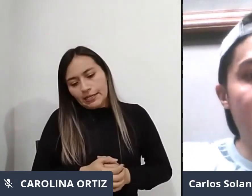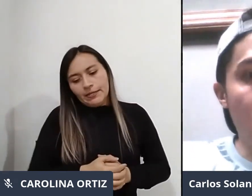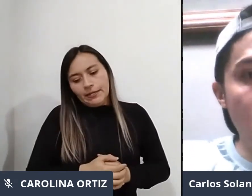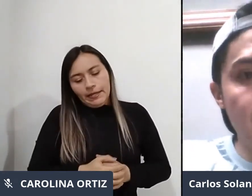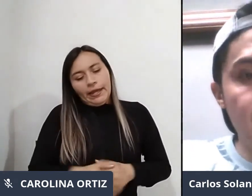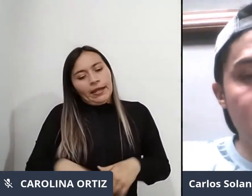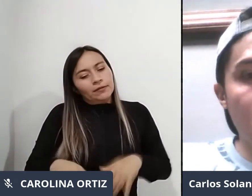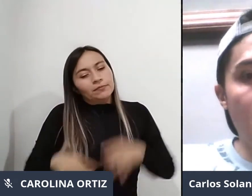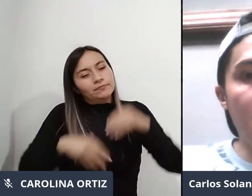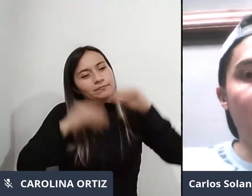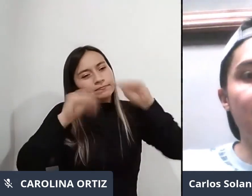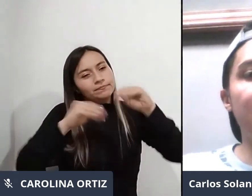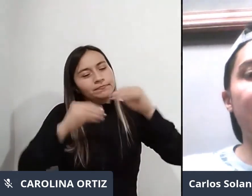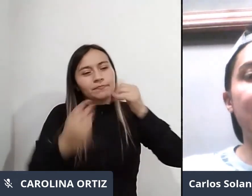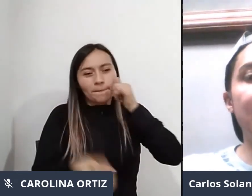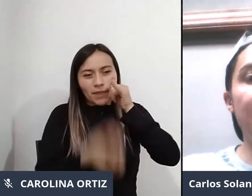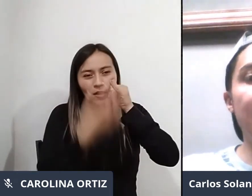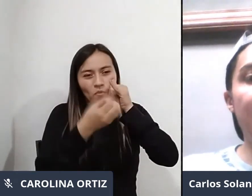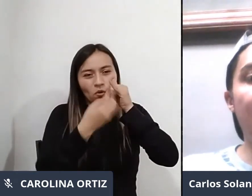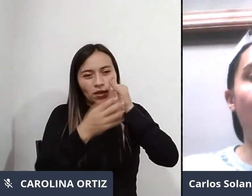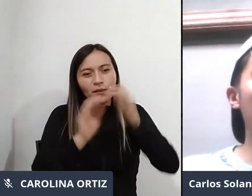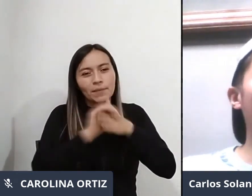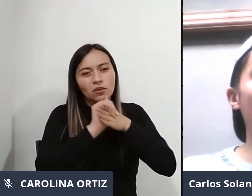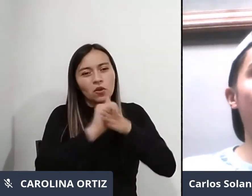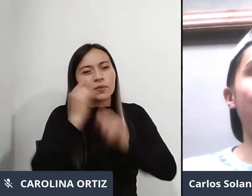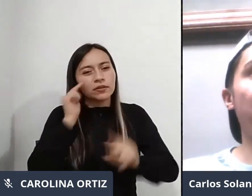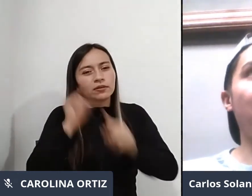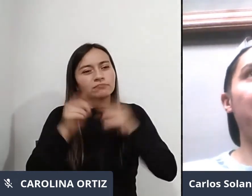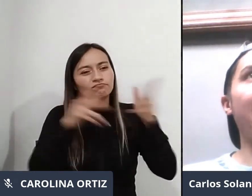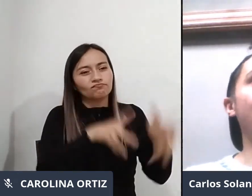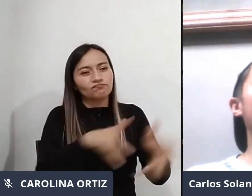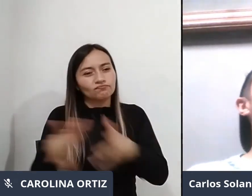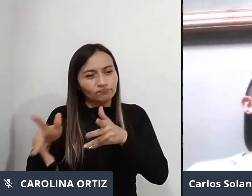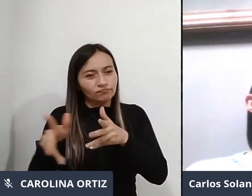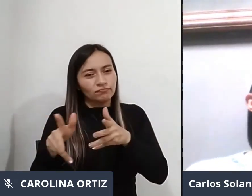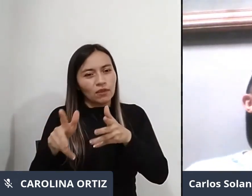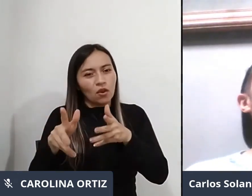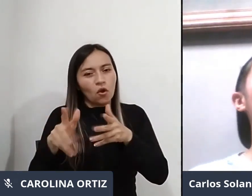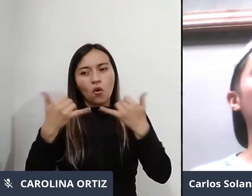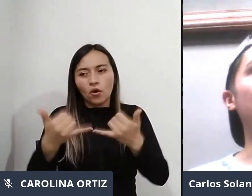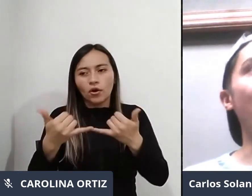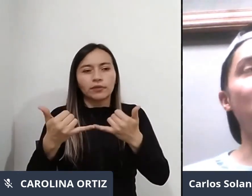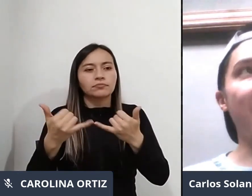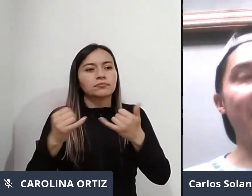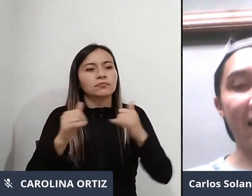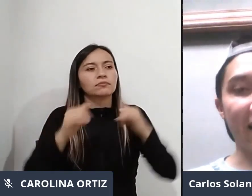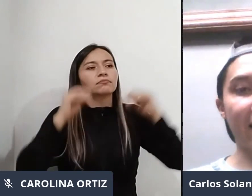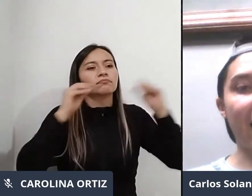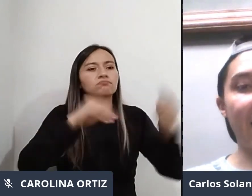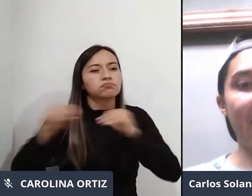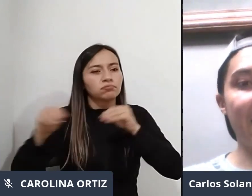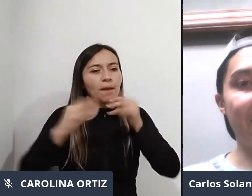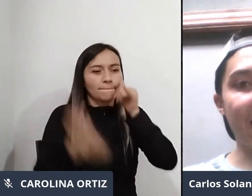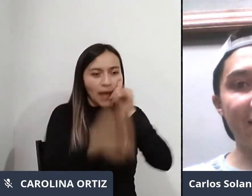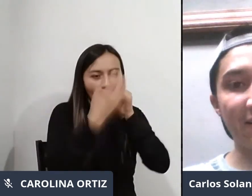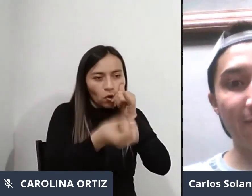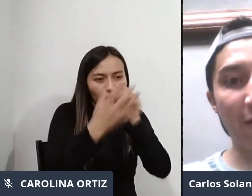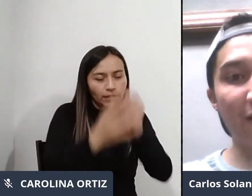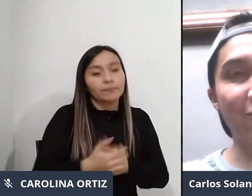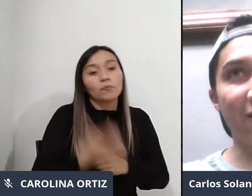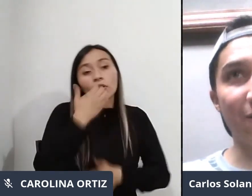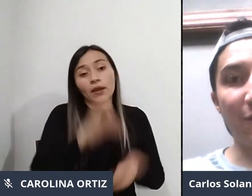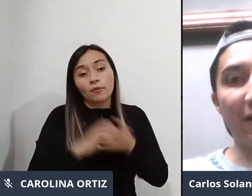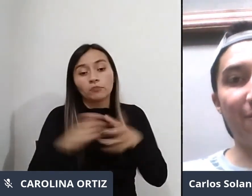para enseñar, ¿no? Entonces, hoy todo lo nombramos pedagogía, cómo usar la tarjeta del